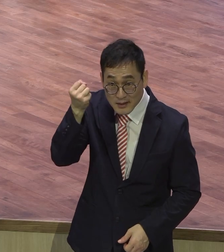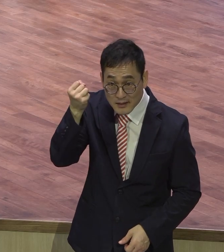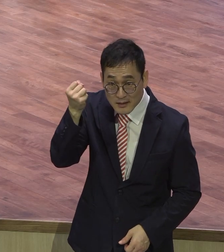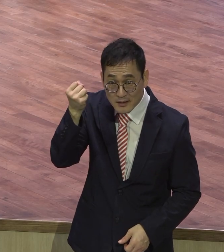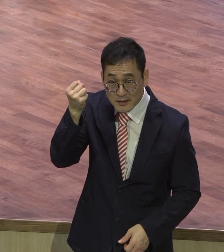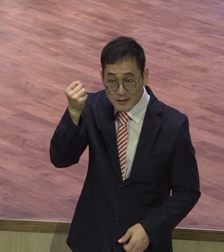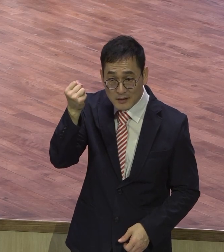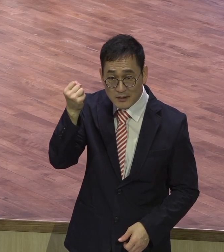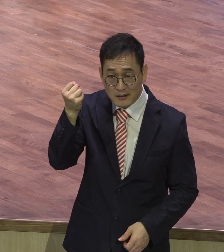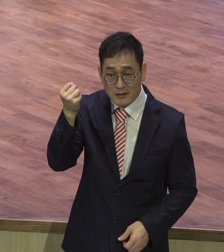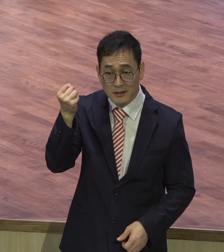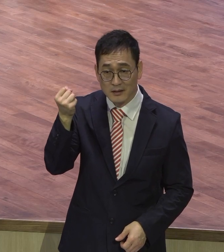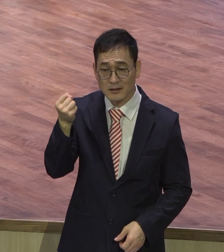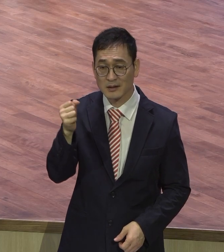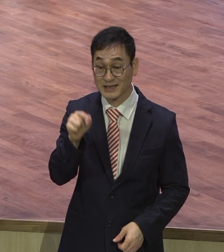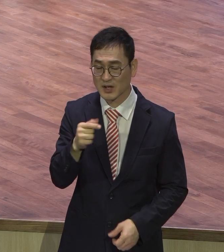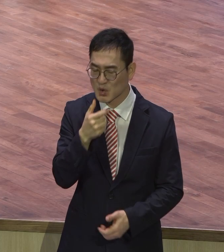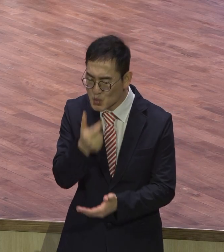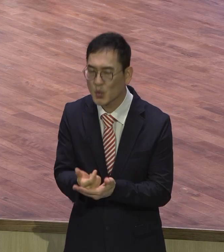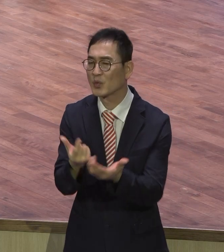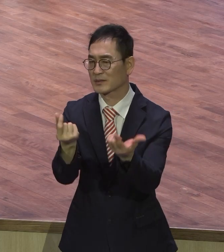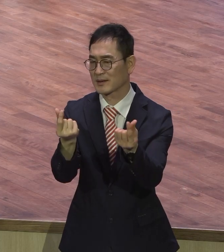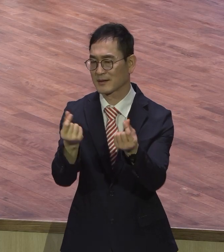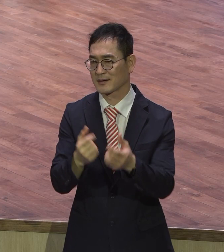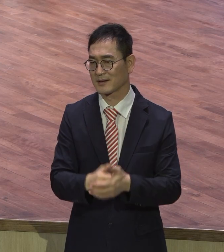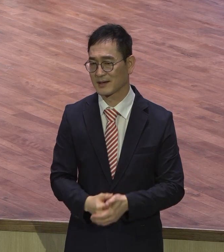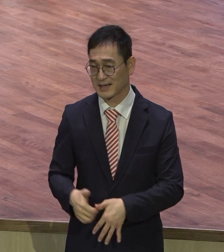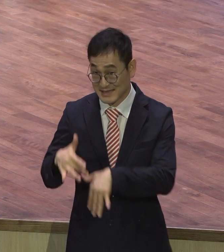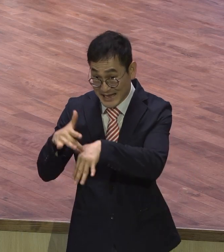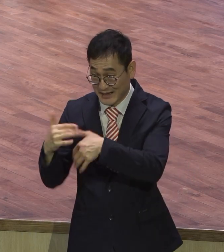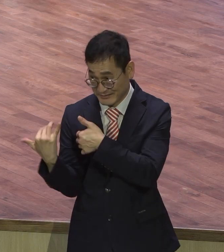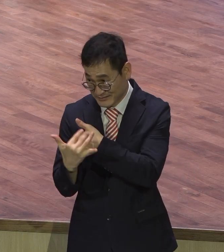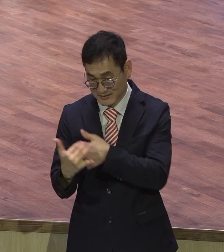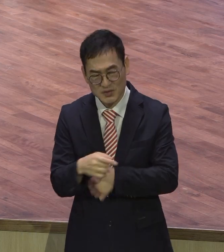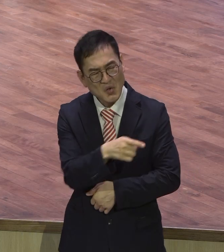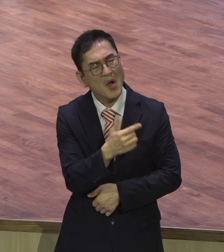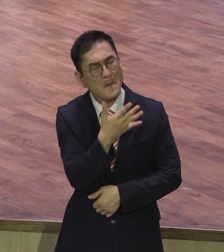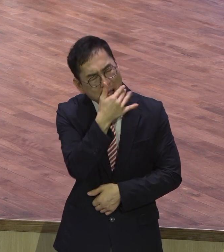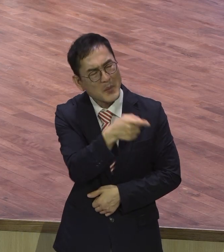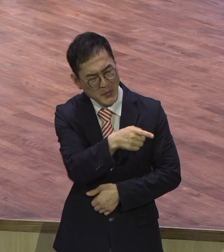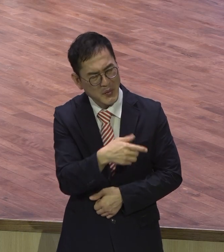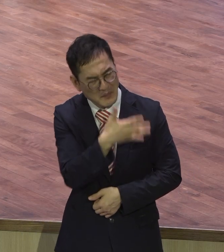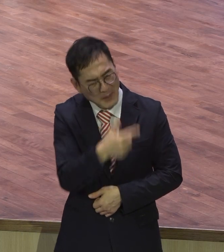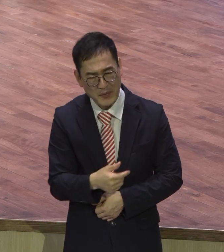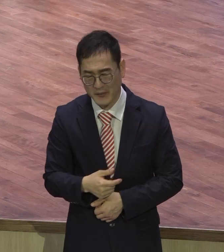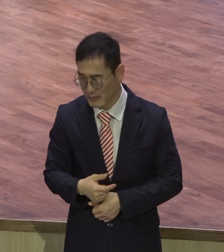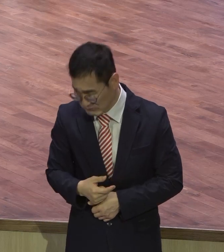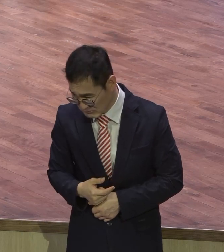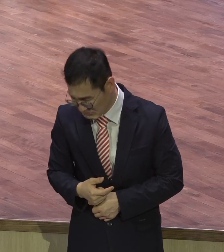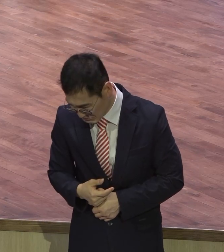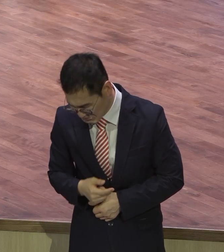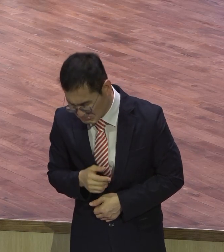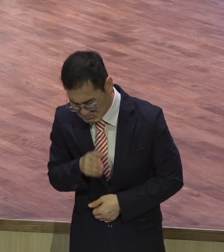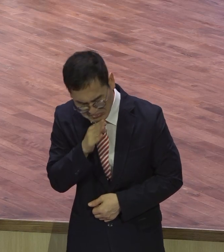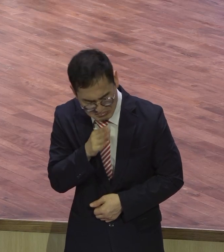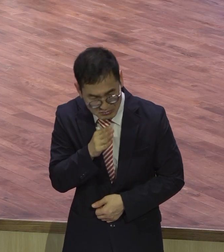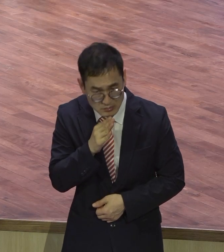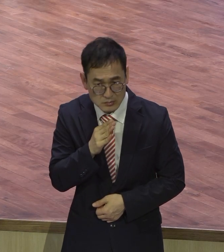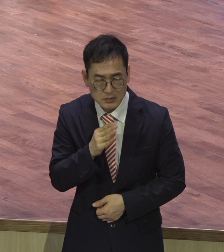그거는 속은 거예요 완전 속은 거예요 제가 그랬습니다